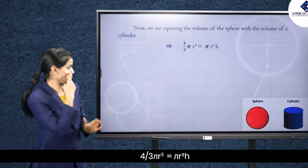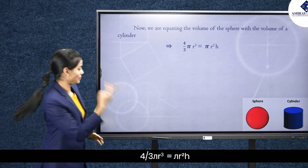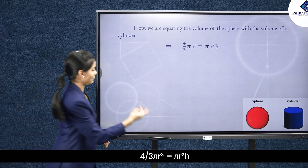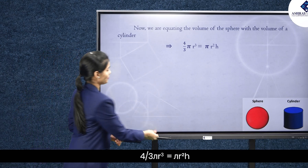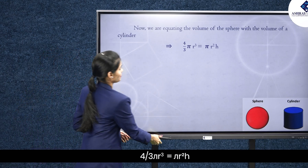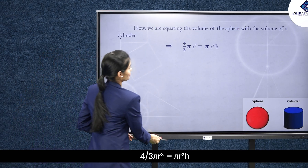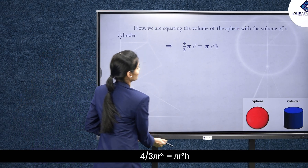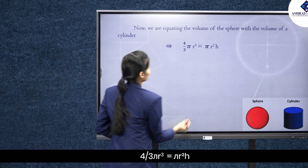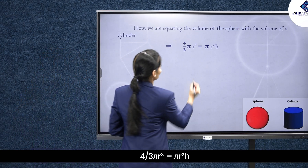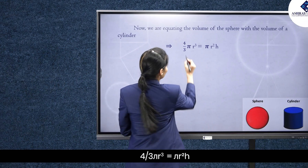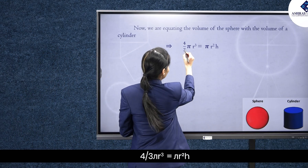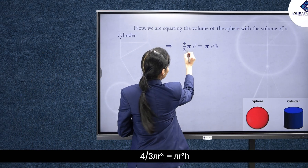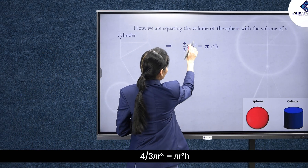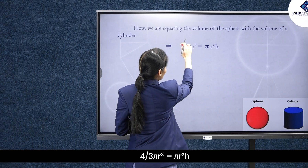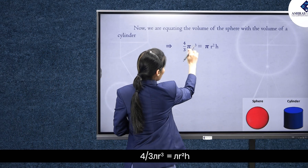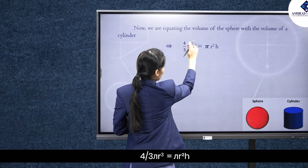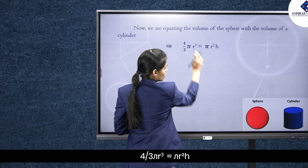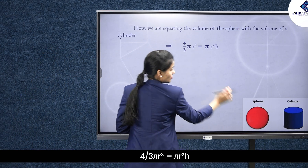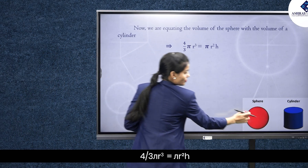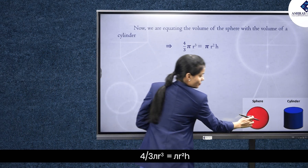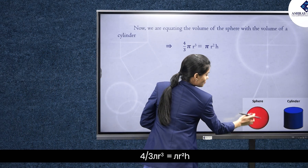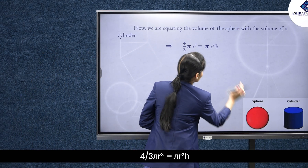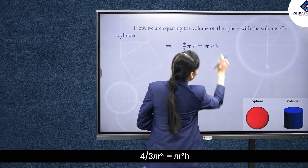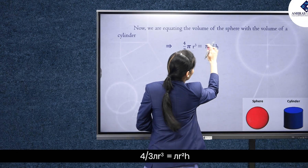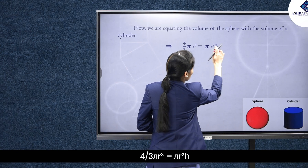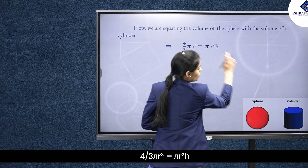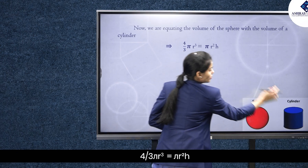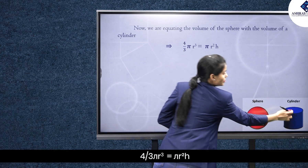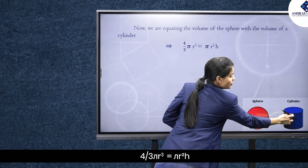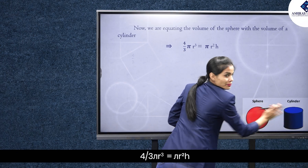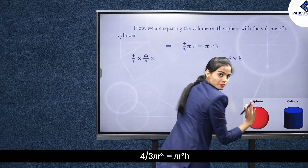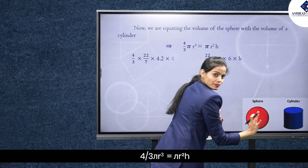4/3 पाय r वर्ग घन बरोबर पाय r वर्ग h.